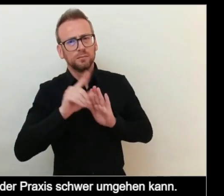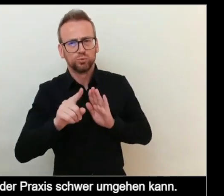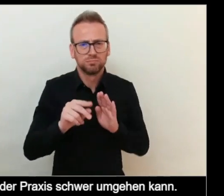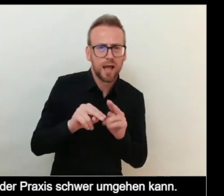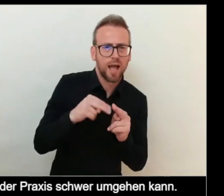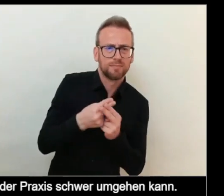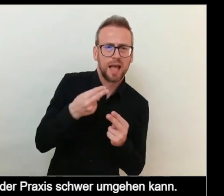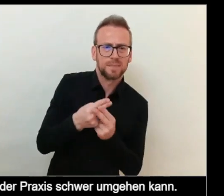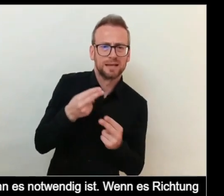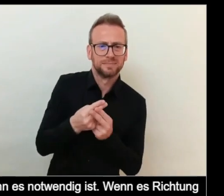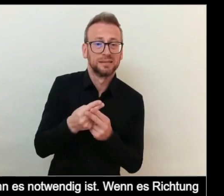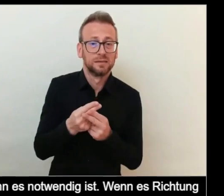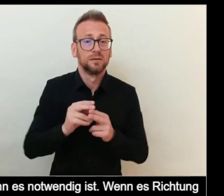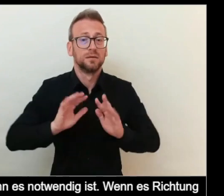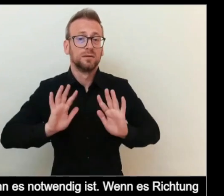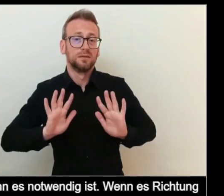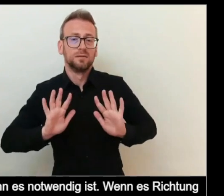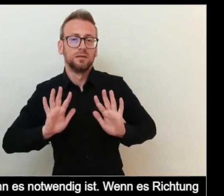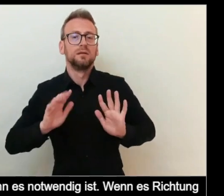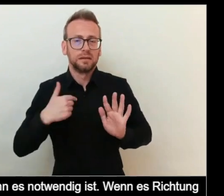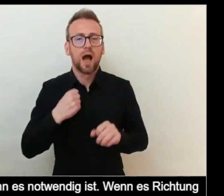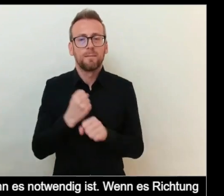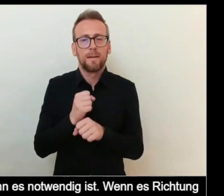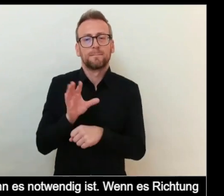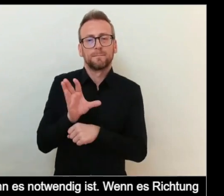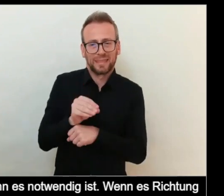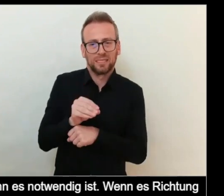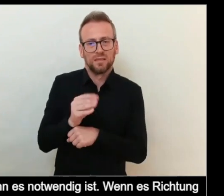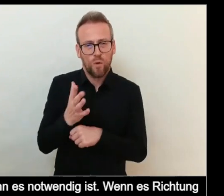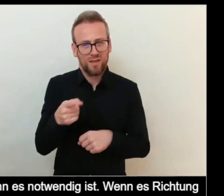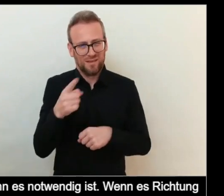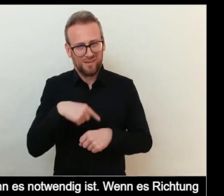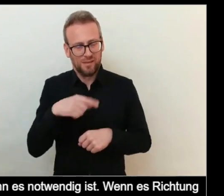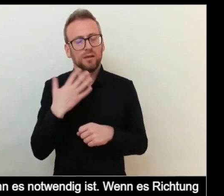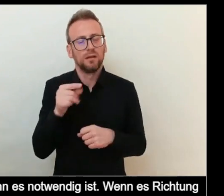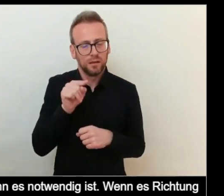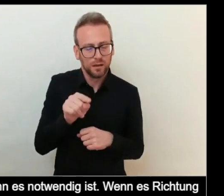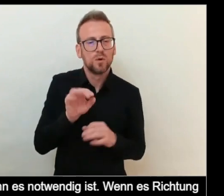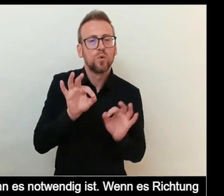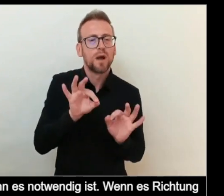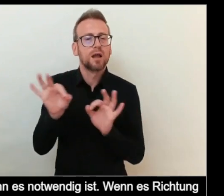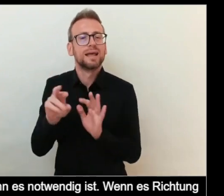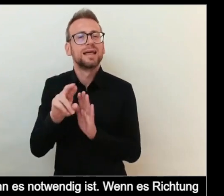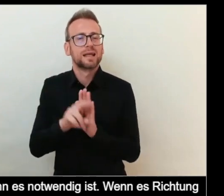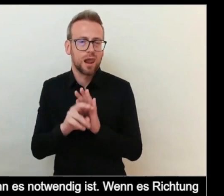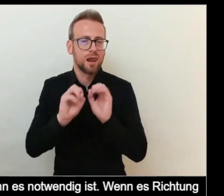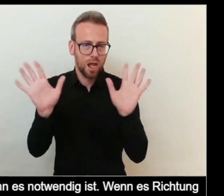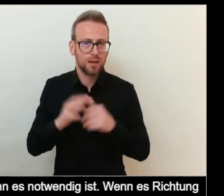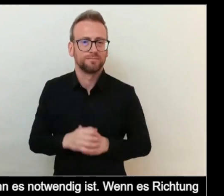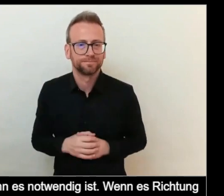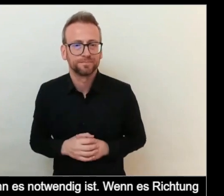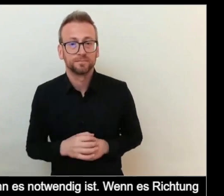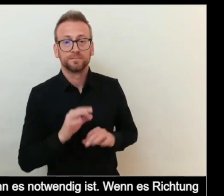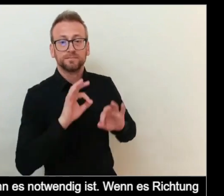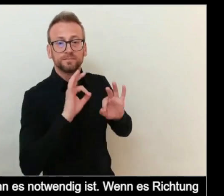nicht fortgesetzt wird, dann heißt es ja zunächst mal auch praktisch, auch das alles, was aufgelöst wurde, jetzt wird